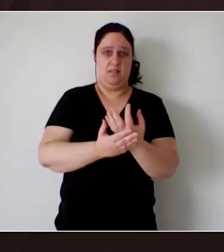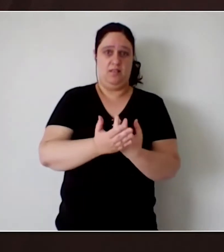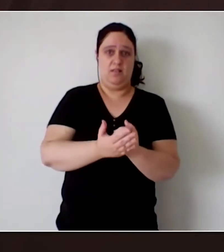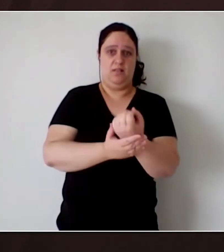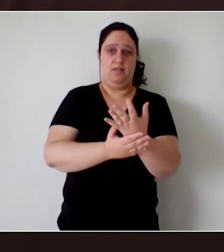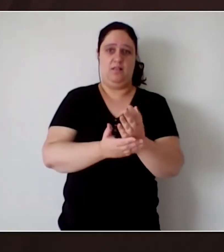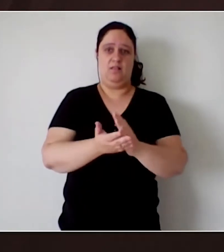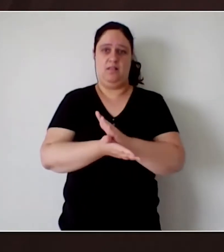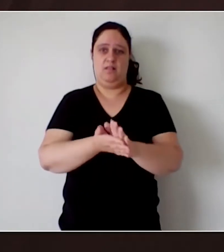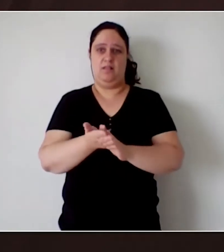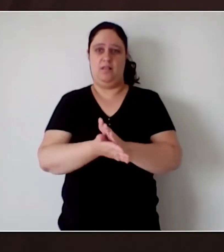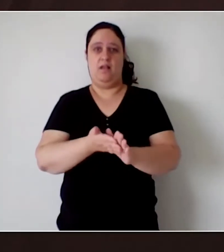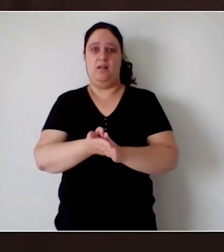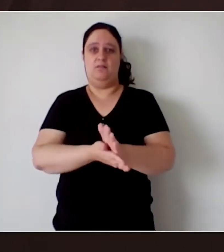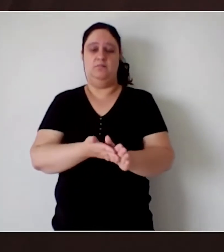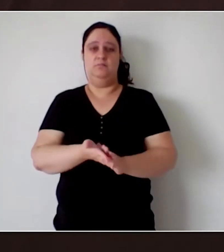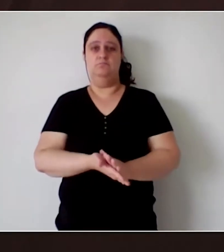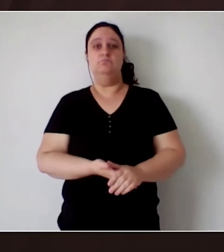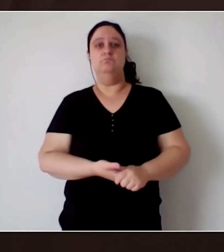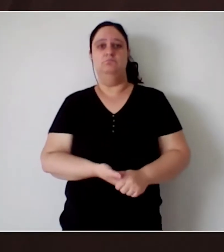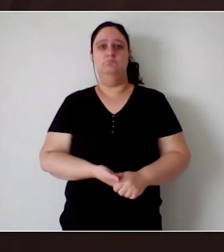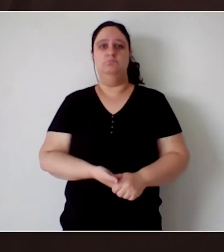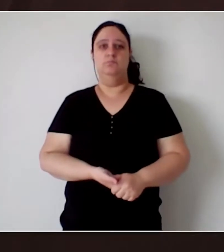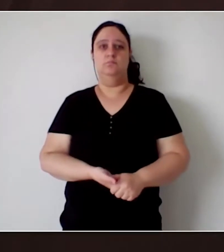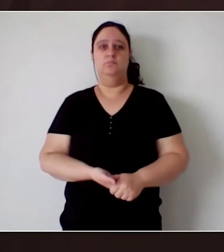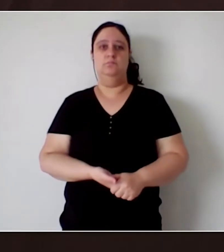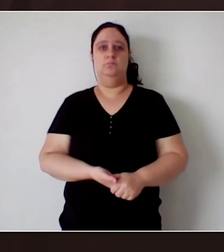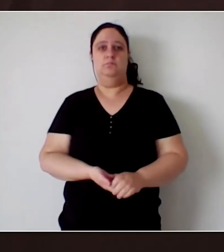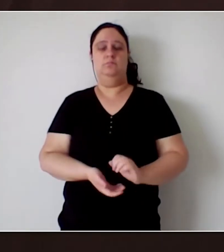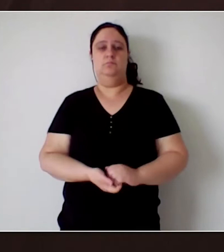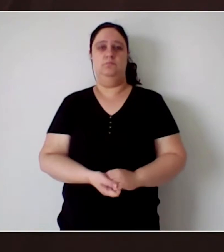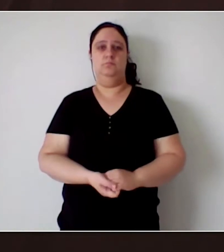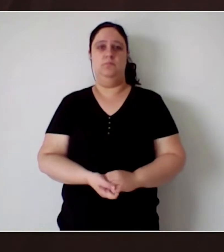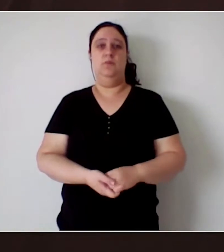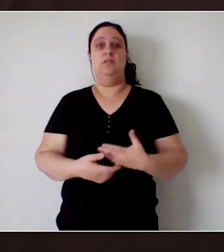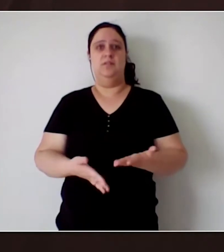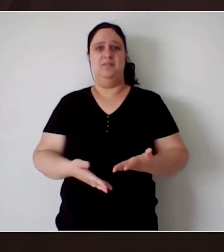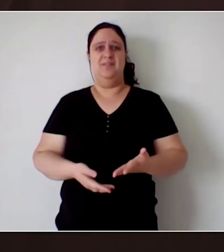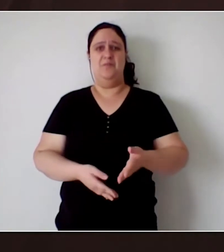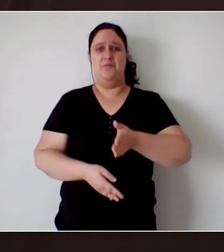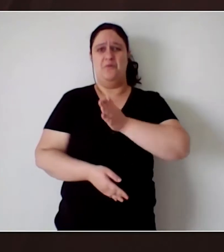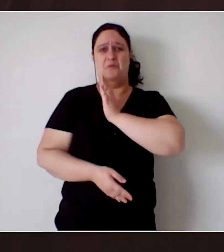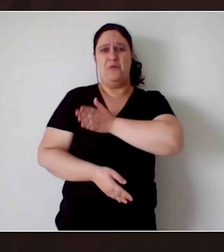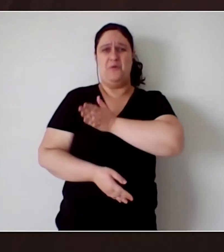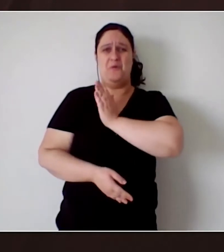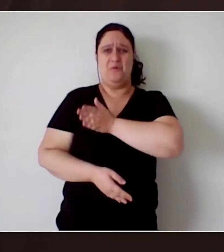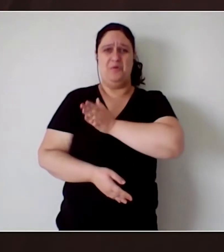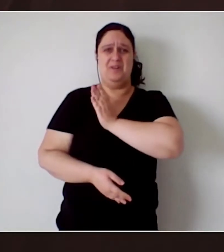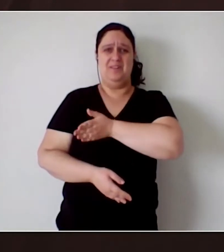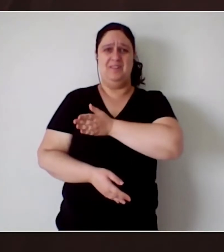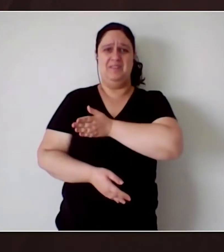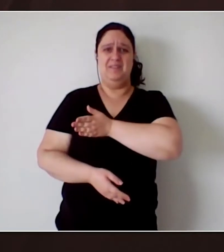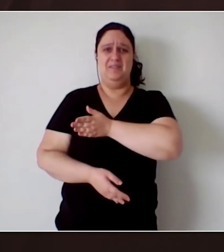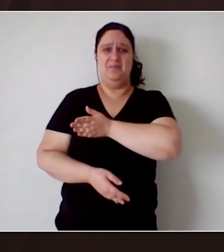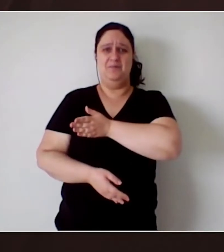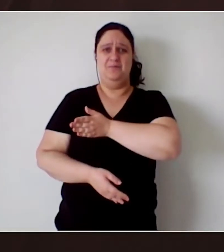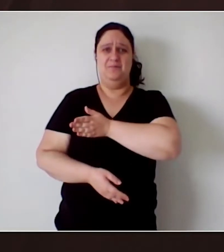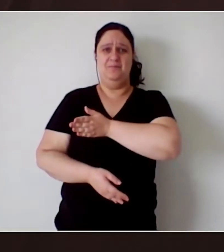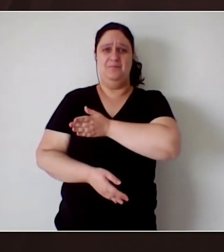a beira do caminho, o solo à beira do caminho. É um coração, irmãos, tem muito tráfego